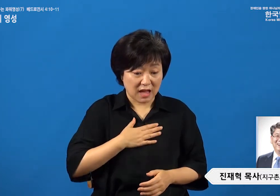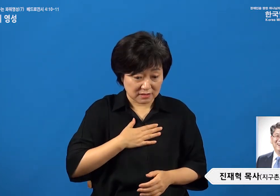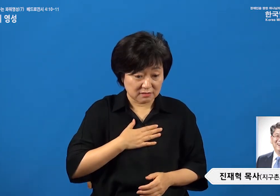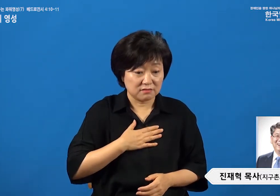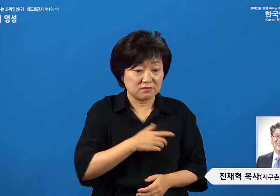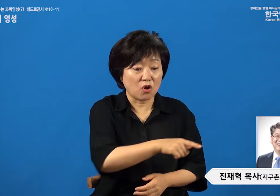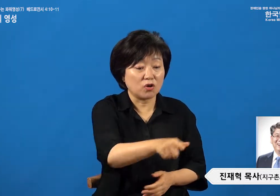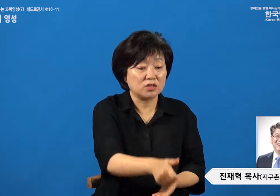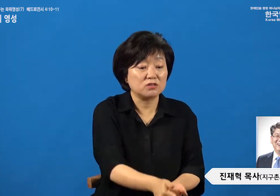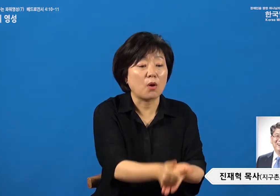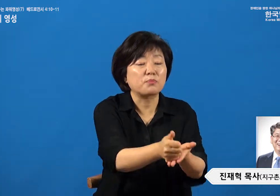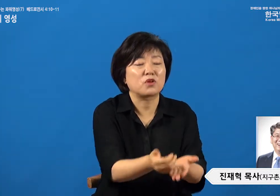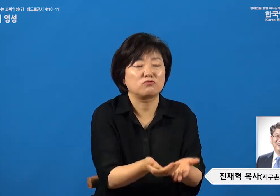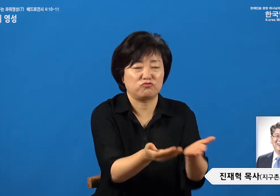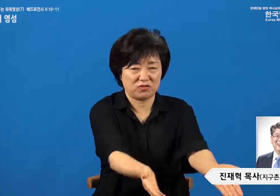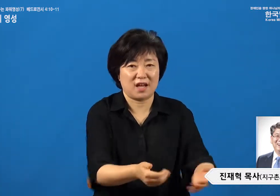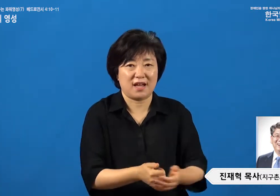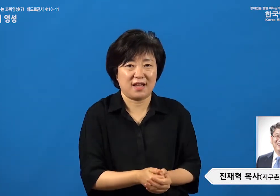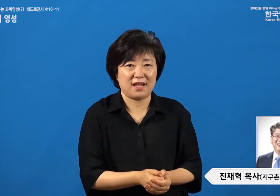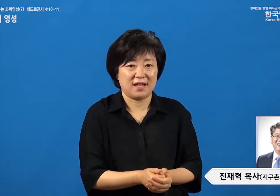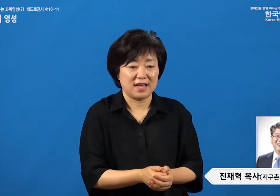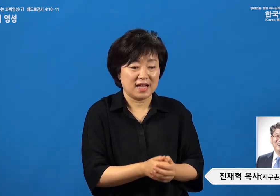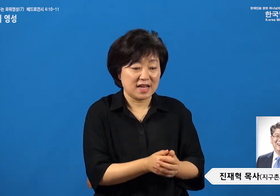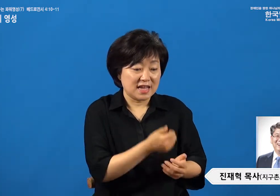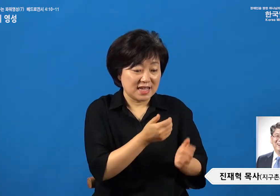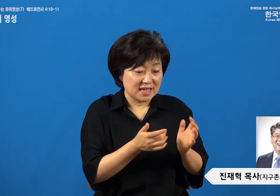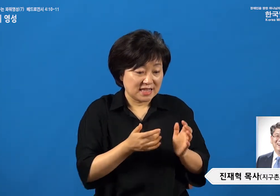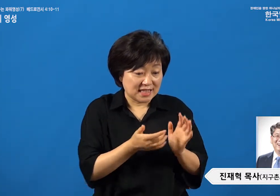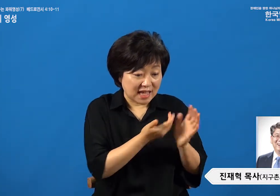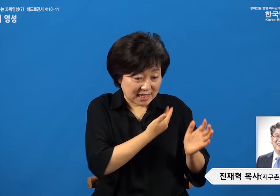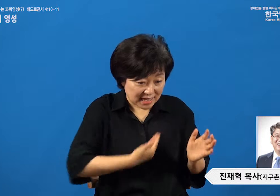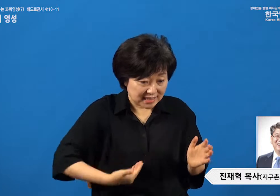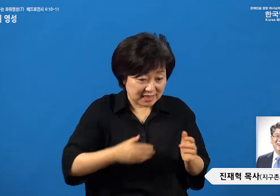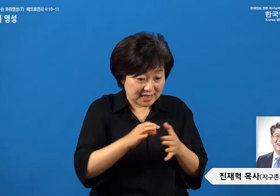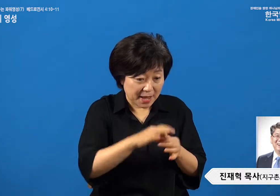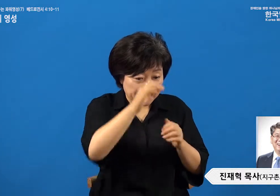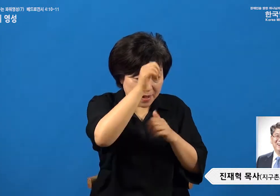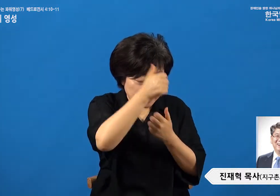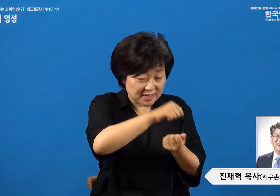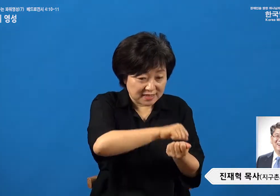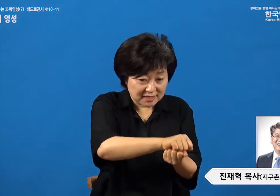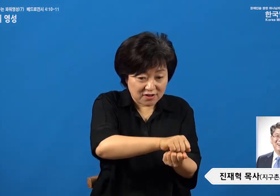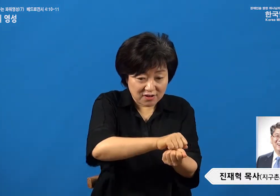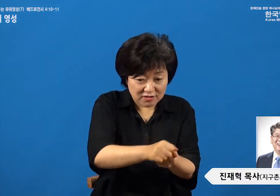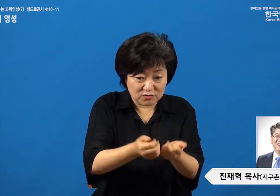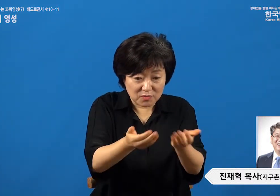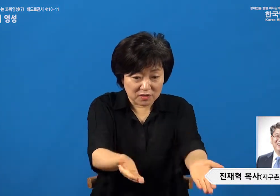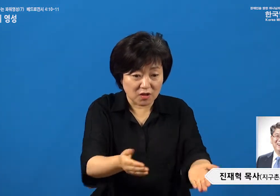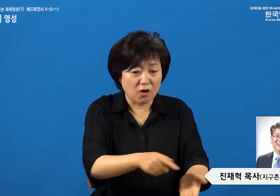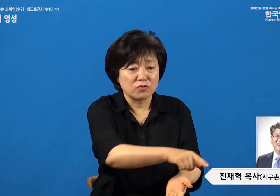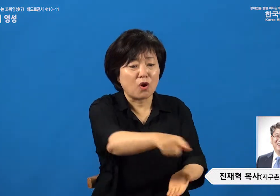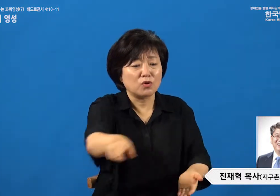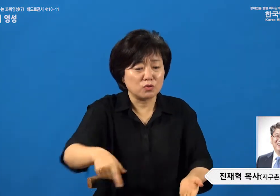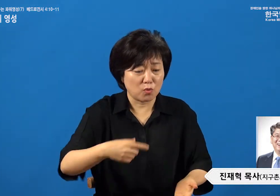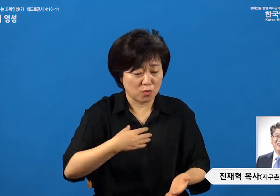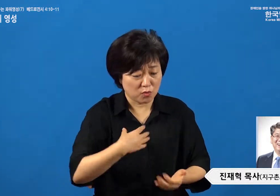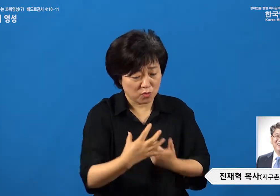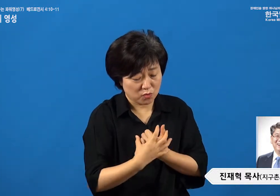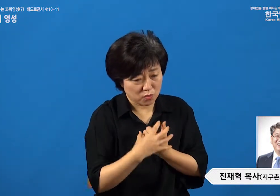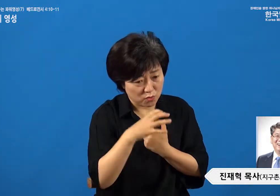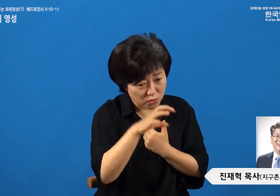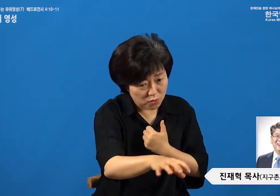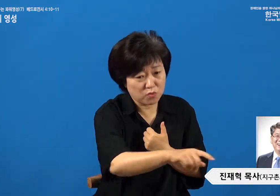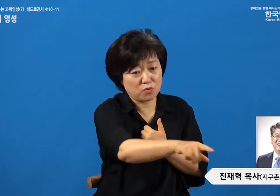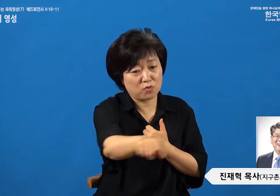섬기는 자다. 그리고 제자들의 발을 씻기시면서 말씀합니다. 너희도 나같이 행하려 하여 너희에게